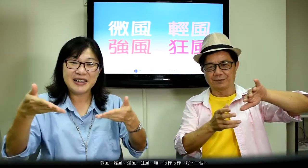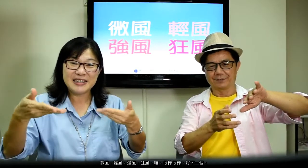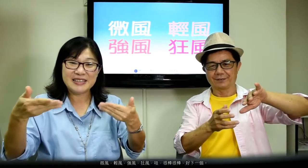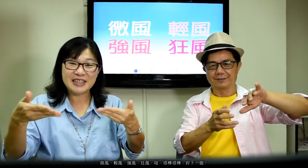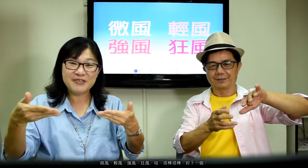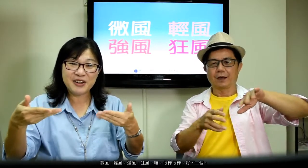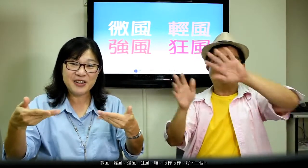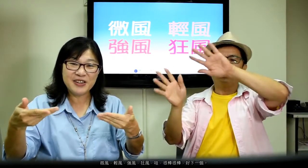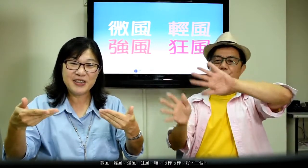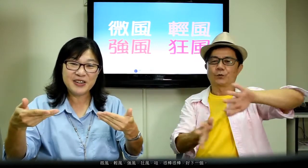清风，